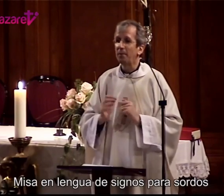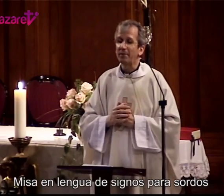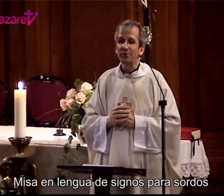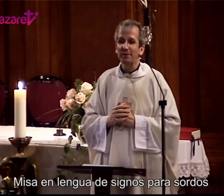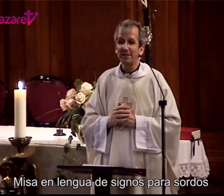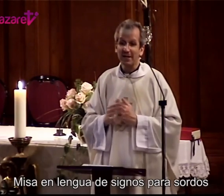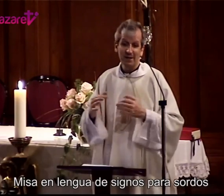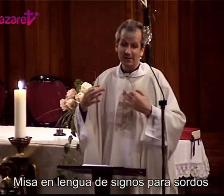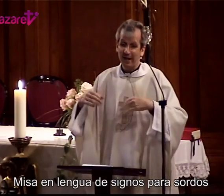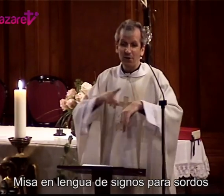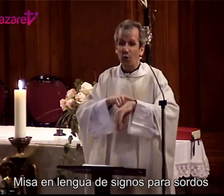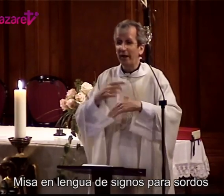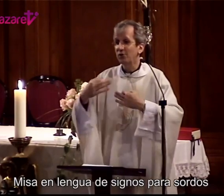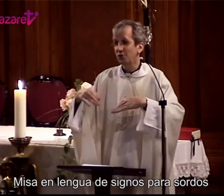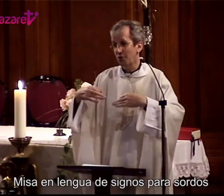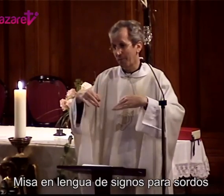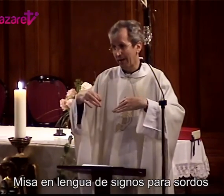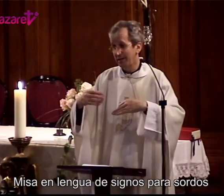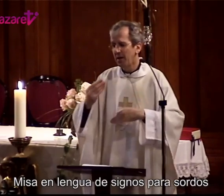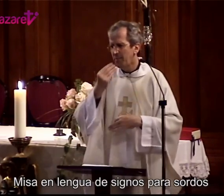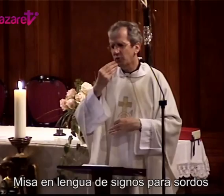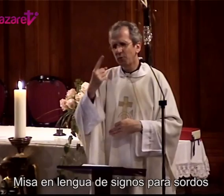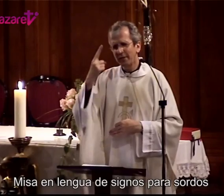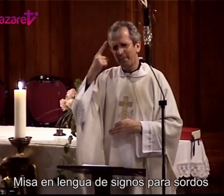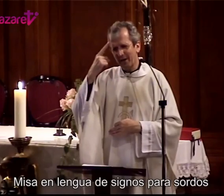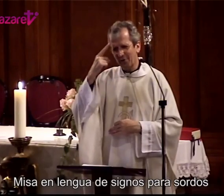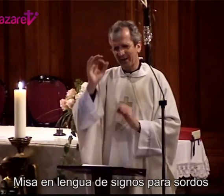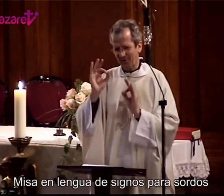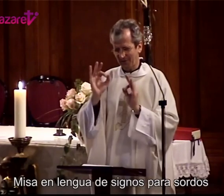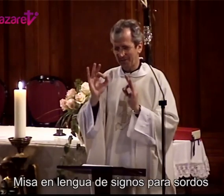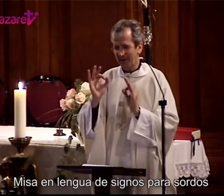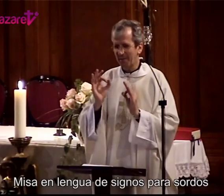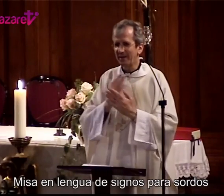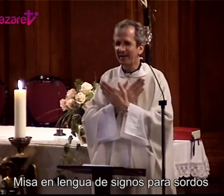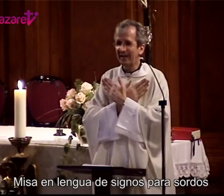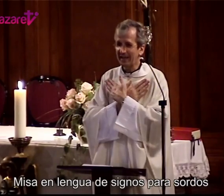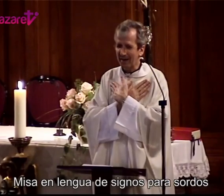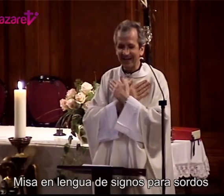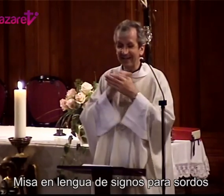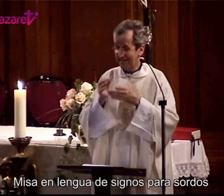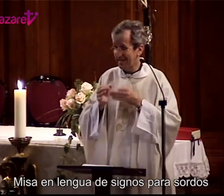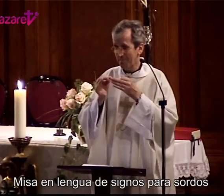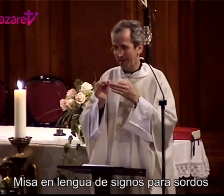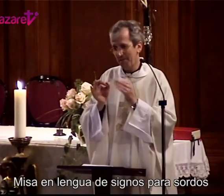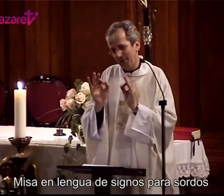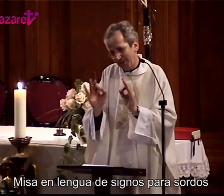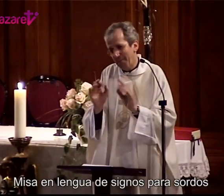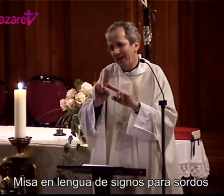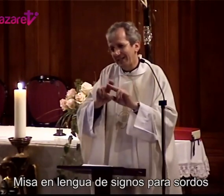cumplimiento de misa, serán horarios normales. Pero es un buen día para acordarnos especialmente de María, siempre, pero siempre en estas